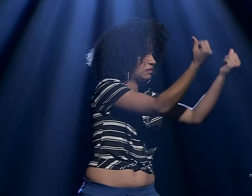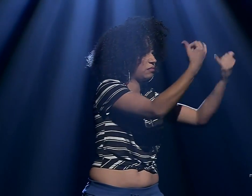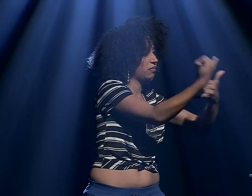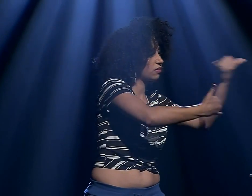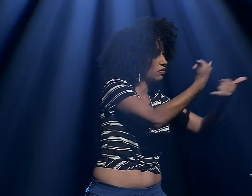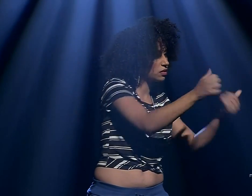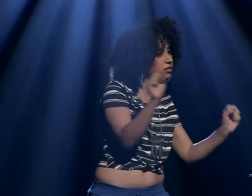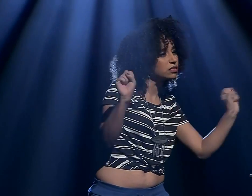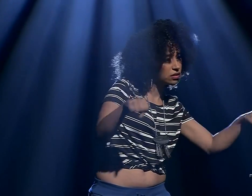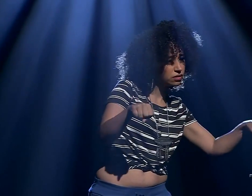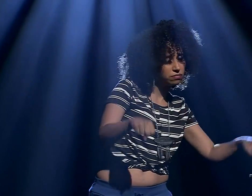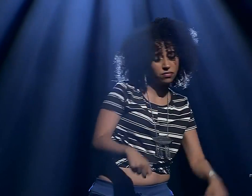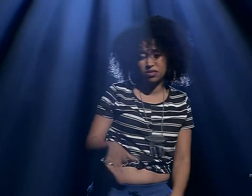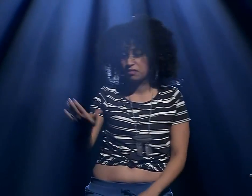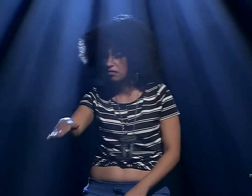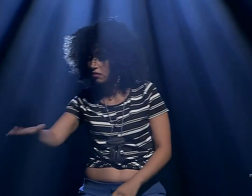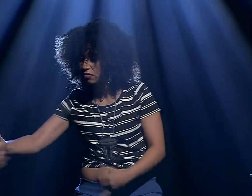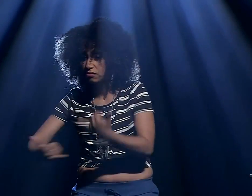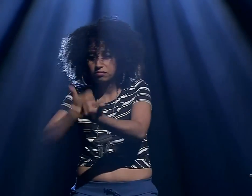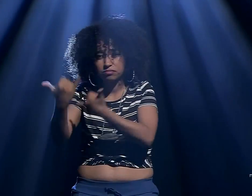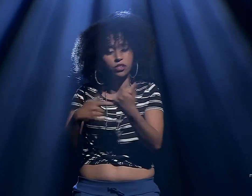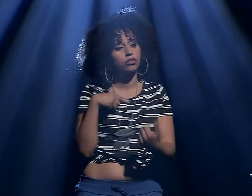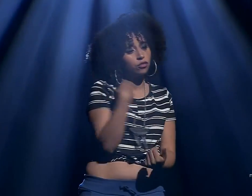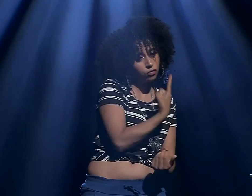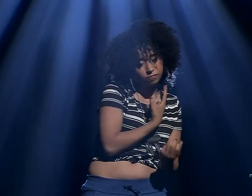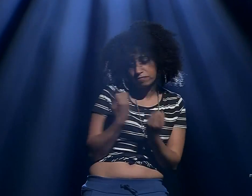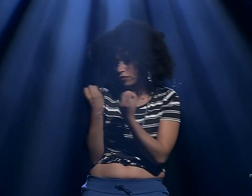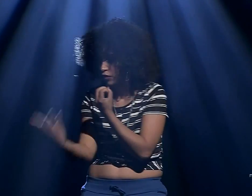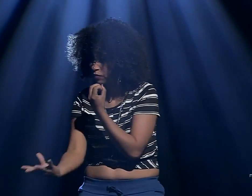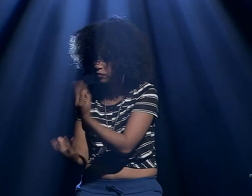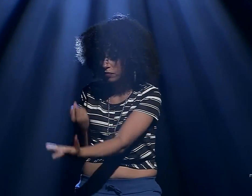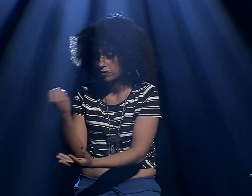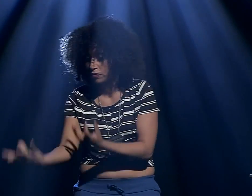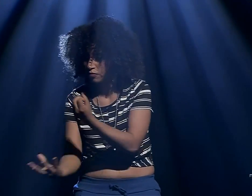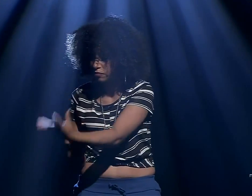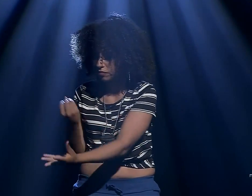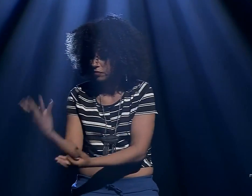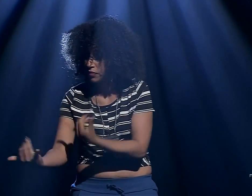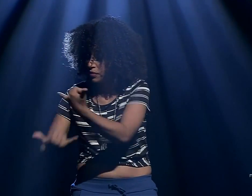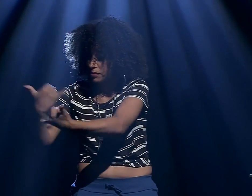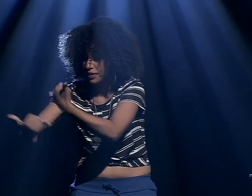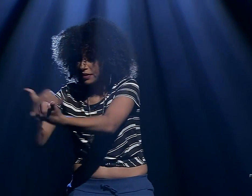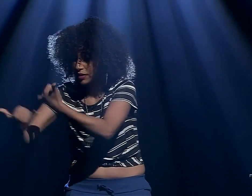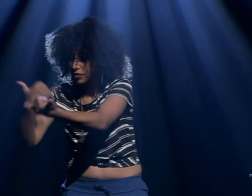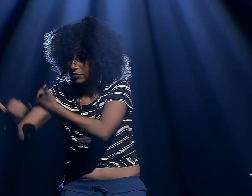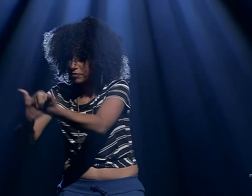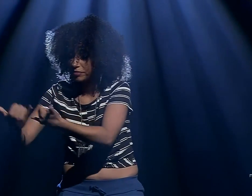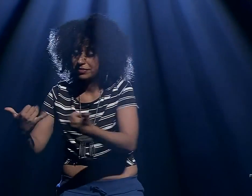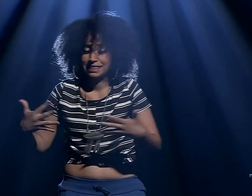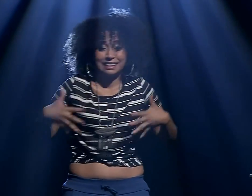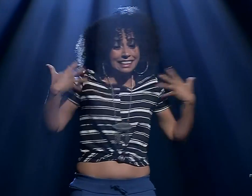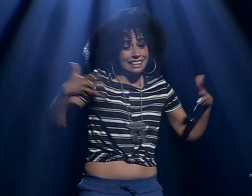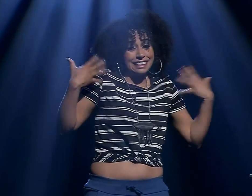brinca sem parar tem que dar uma brinquedos para as crianças da favela e ver a alegria no rosto